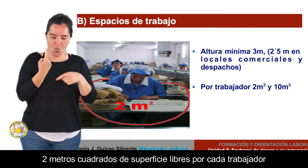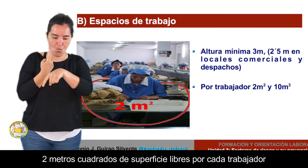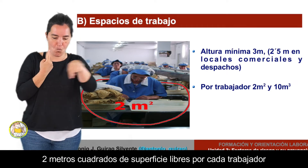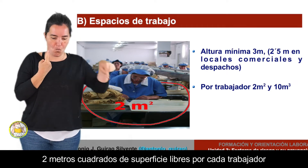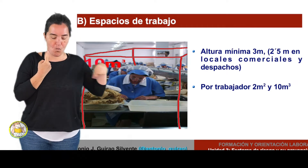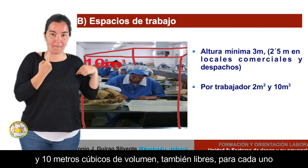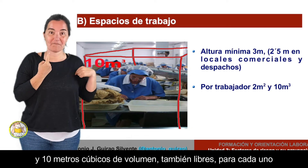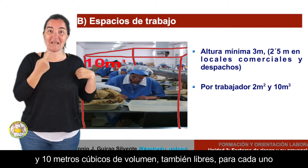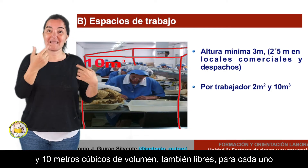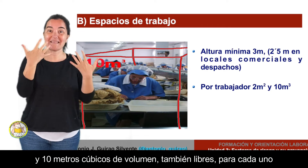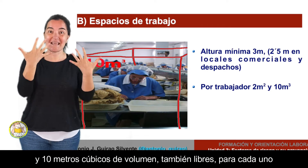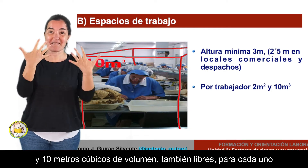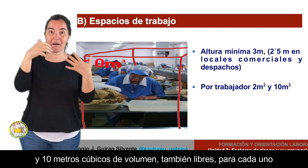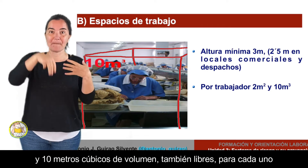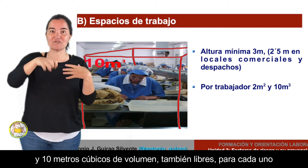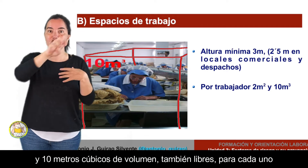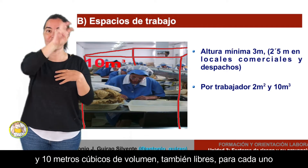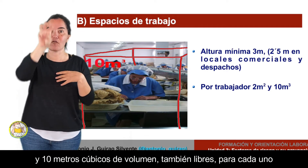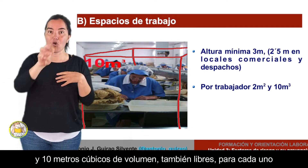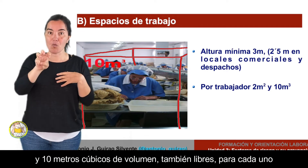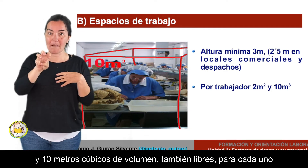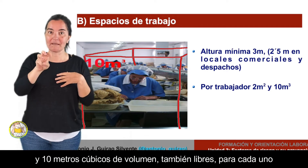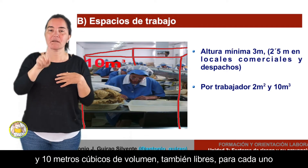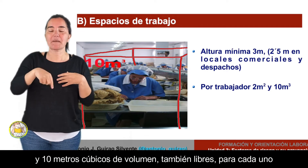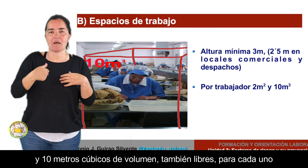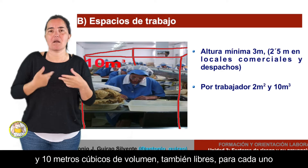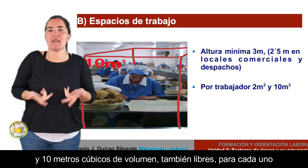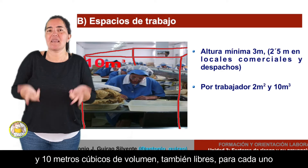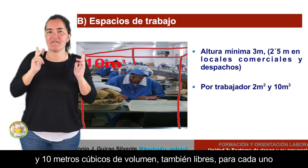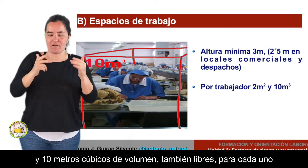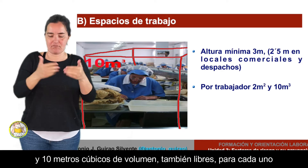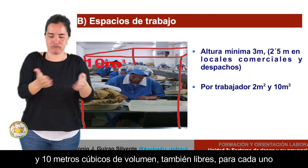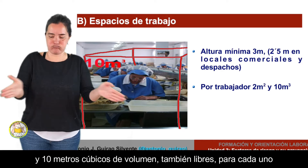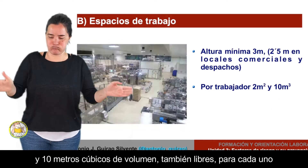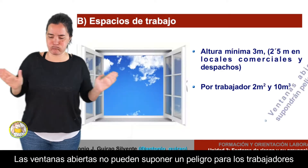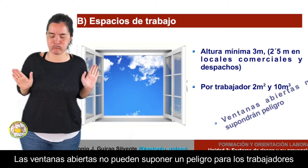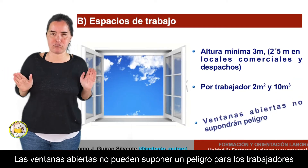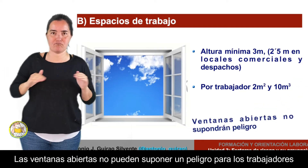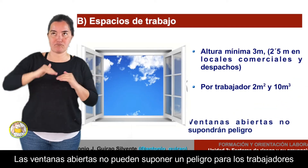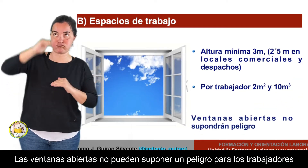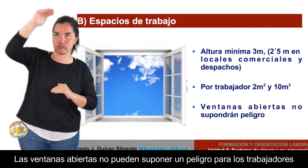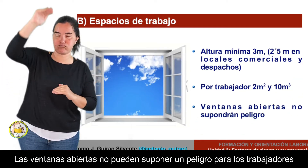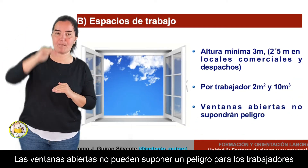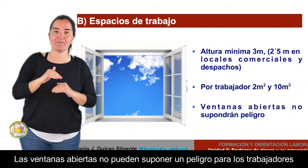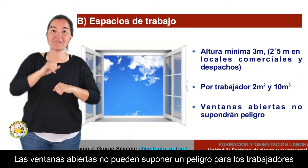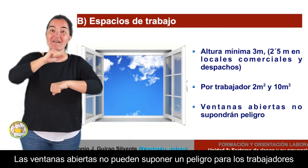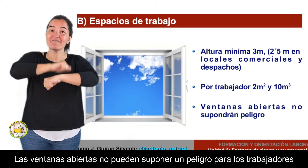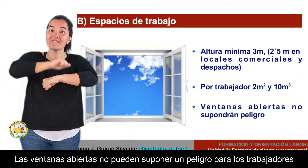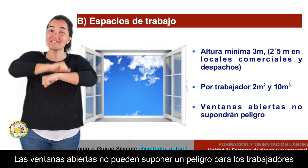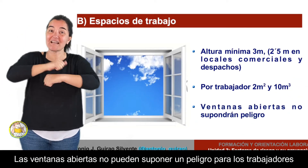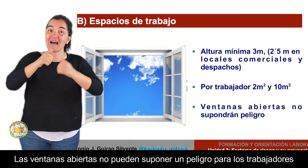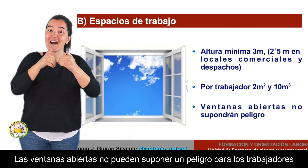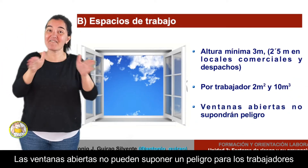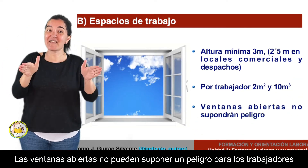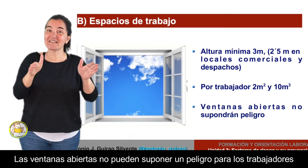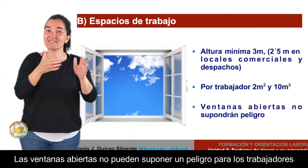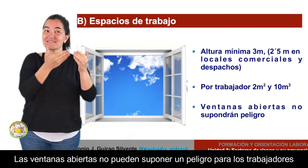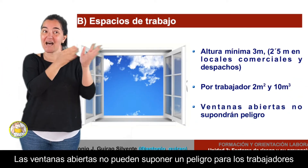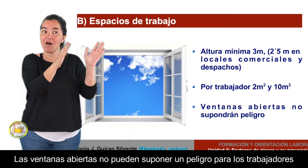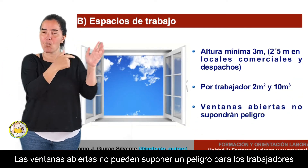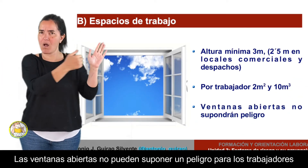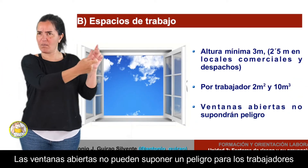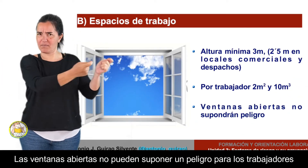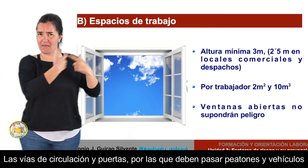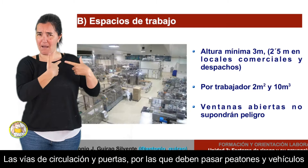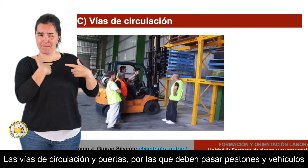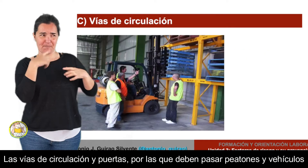cada trabajador y 10 metros cúbicos de volumen, también libres, para cada uno. Las ventanas abiertas no pueden suponer un peligro para